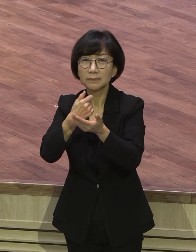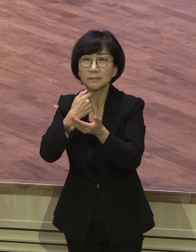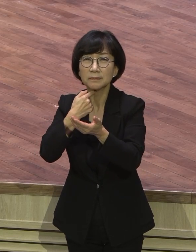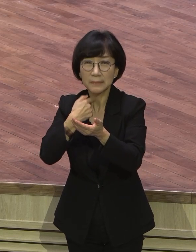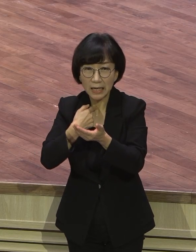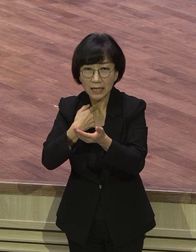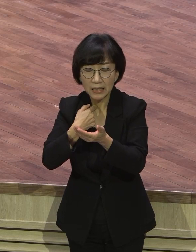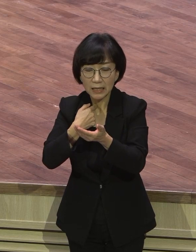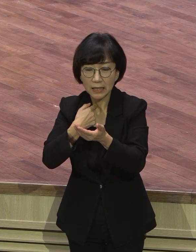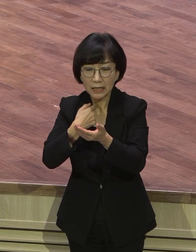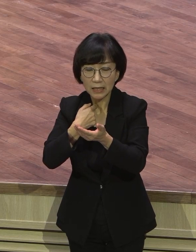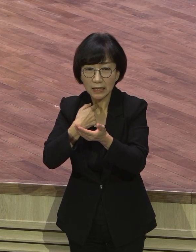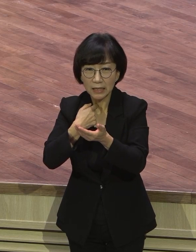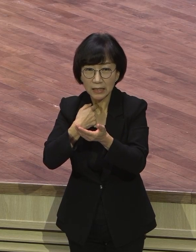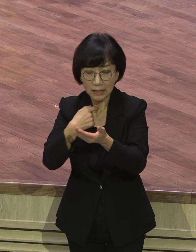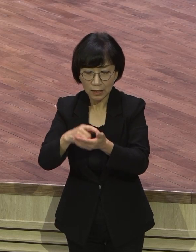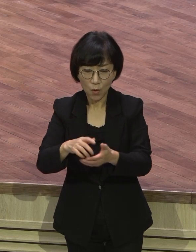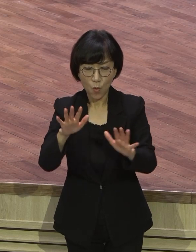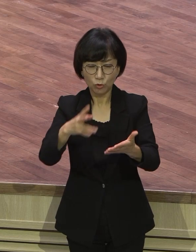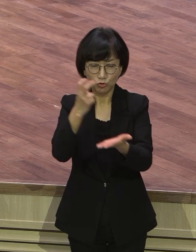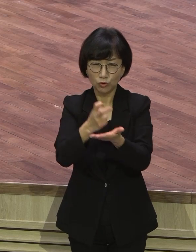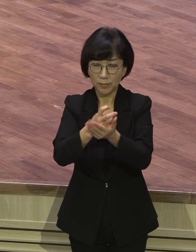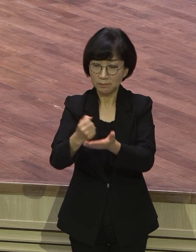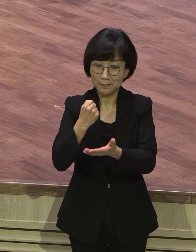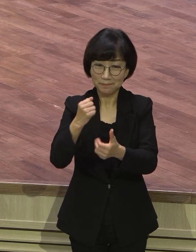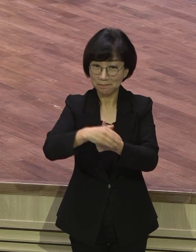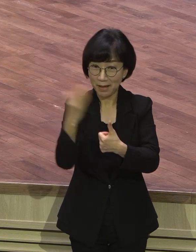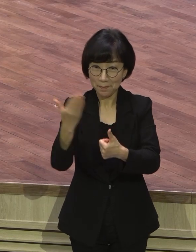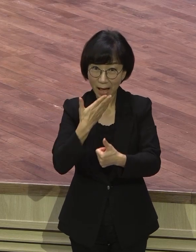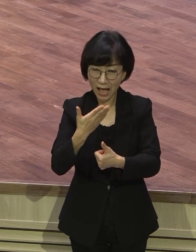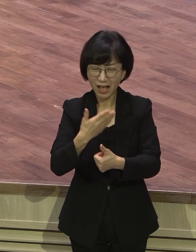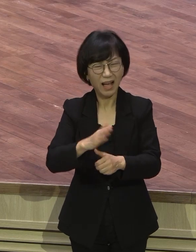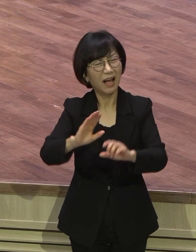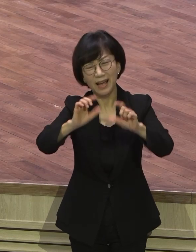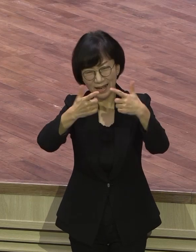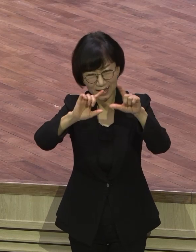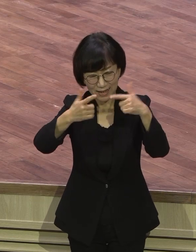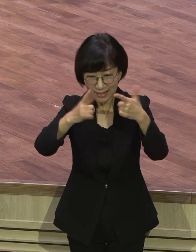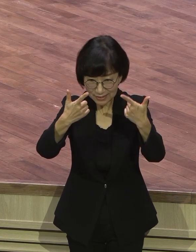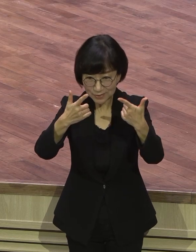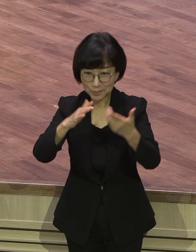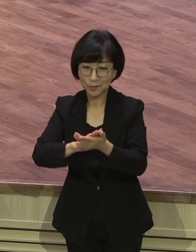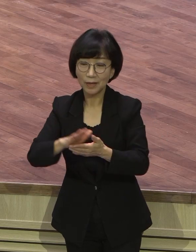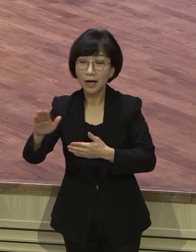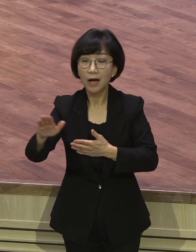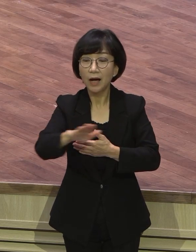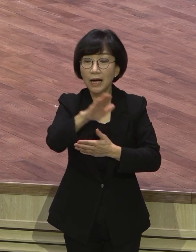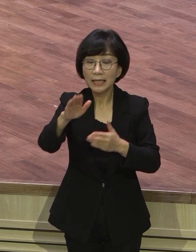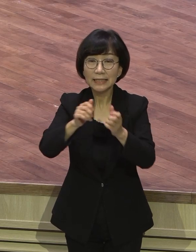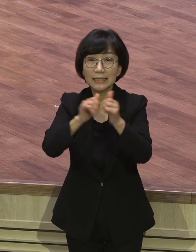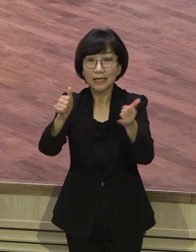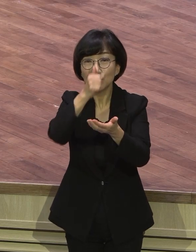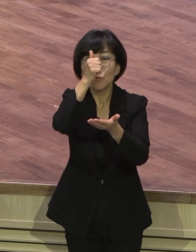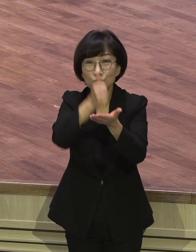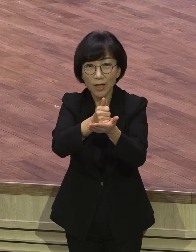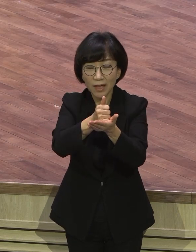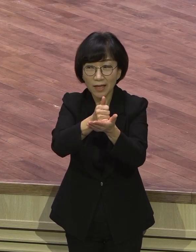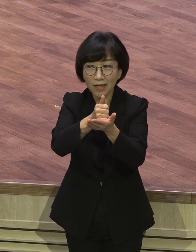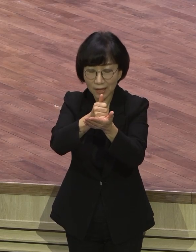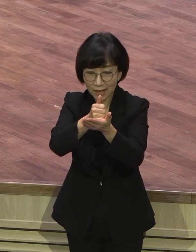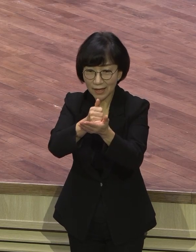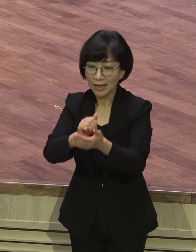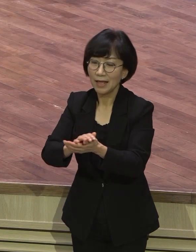있다고 강조한 것이 아미라 예수 거기서도 많이 유일한 기림을